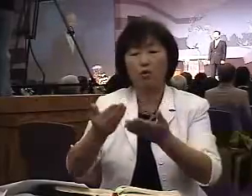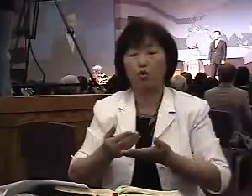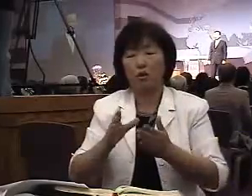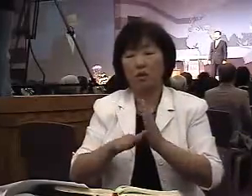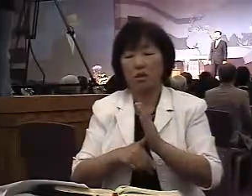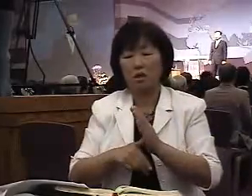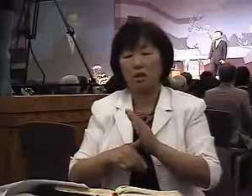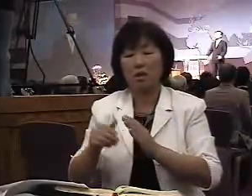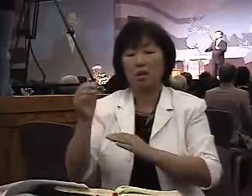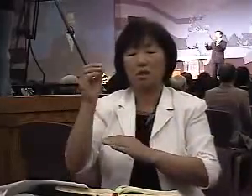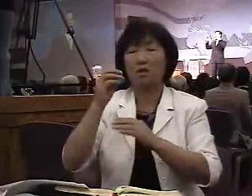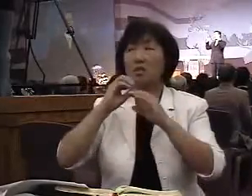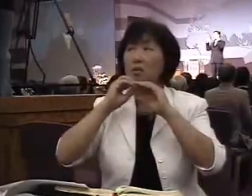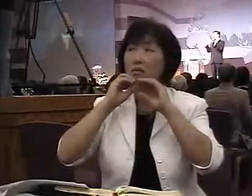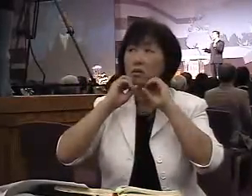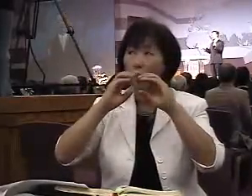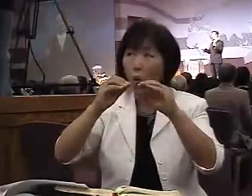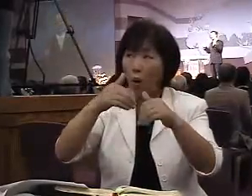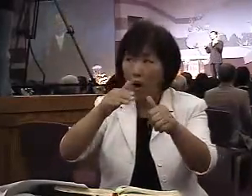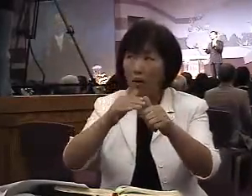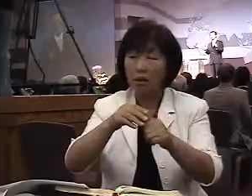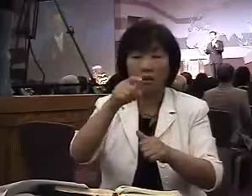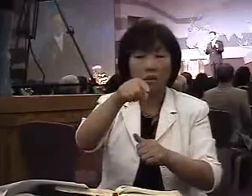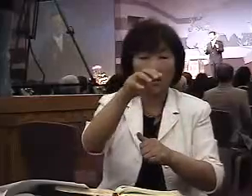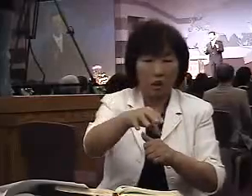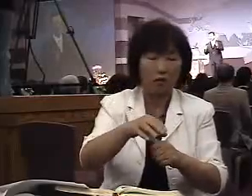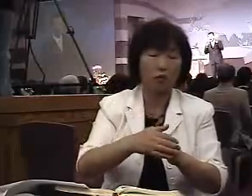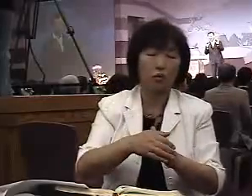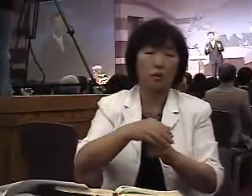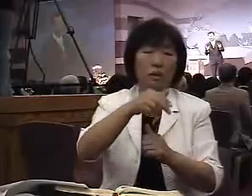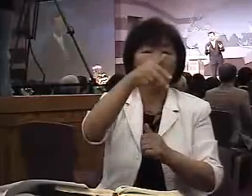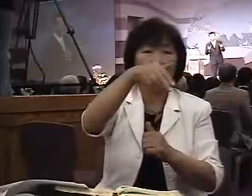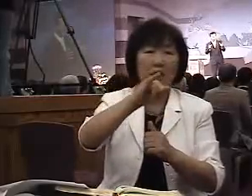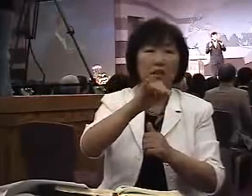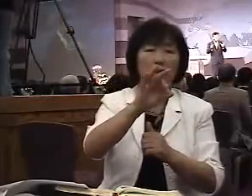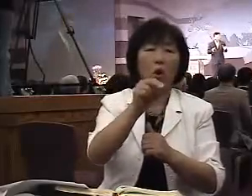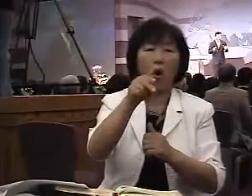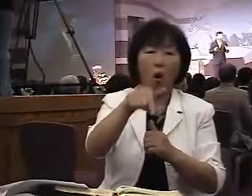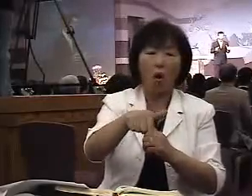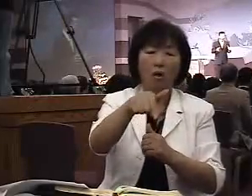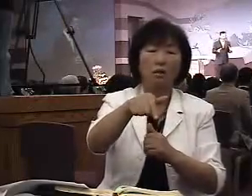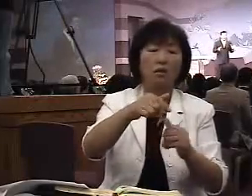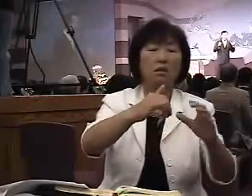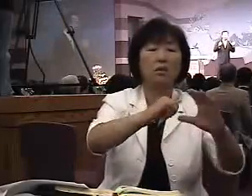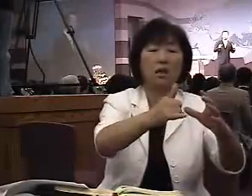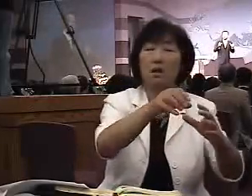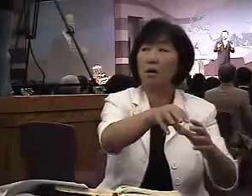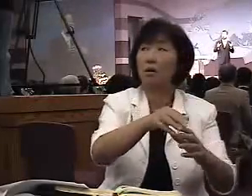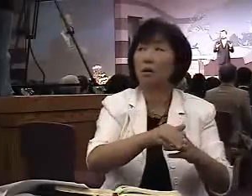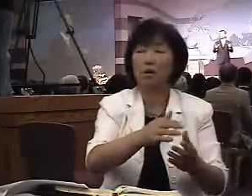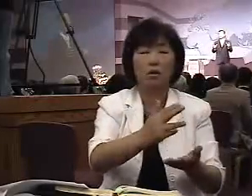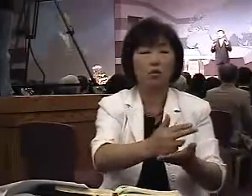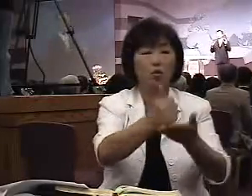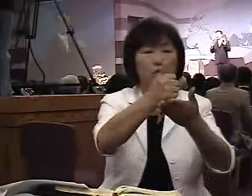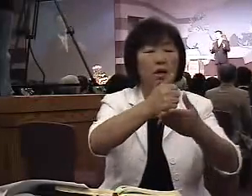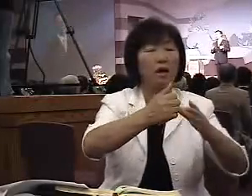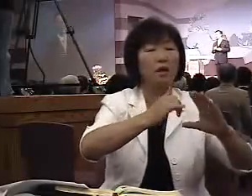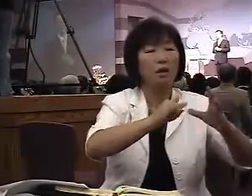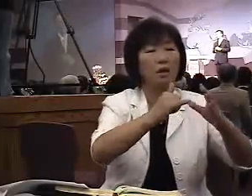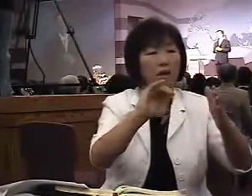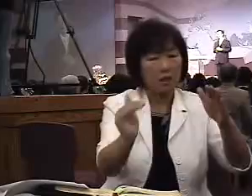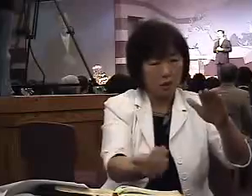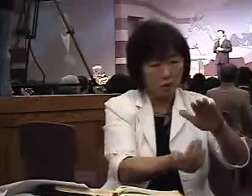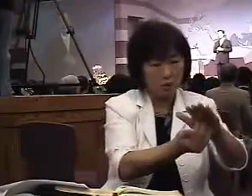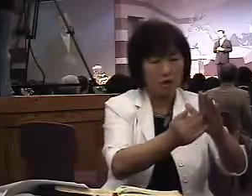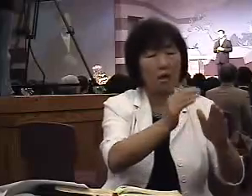우리가 선교하는 것도 그 장소에, 그 지역에, 그 나라에 주님의 나라가 이루어져야 되기